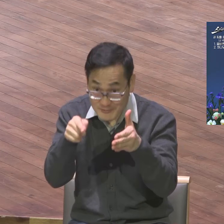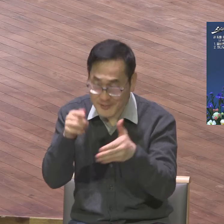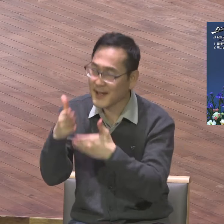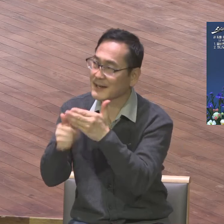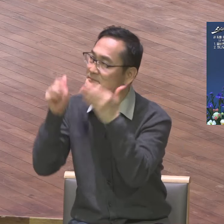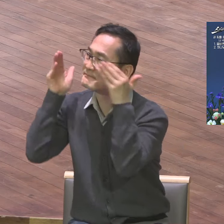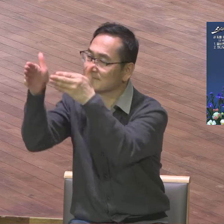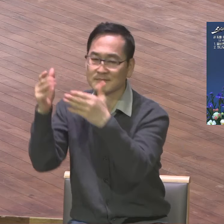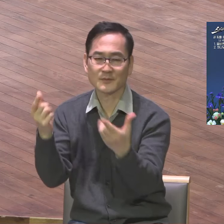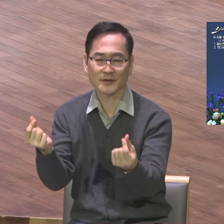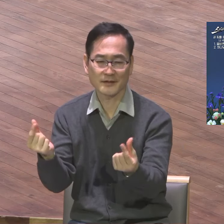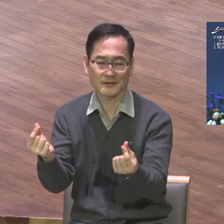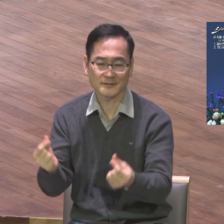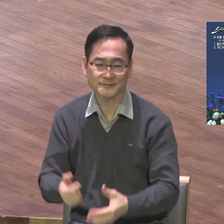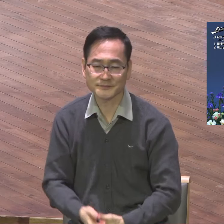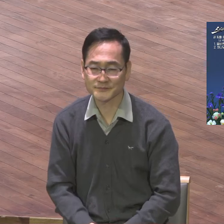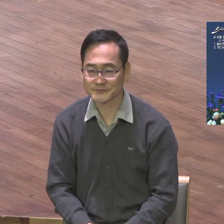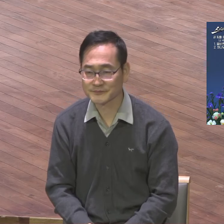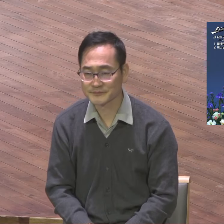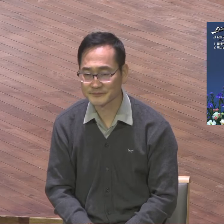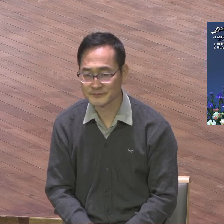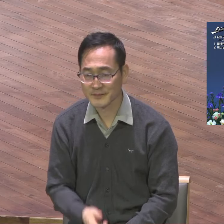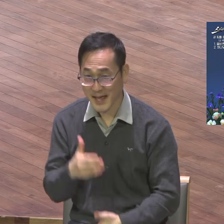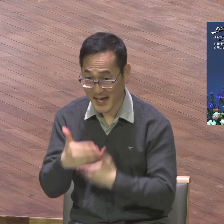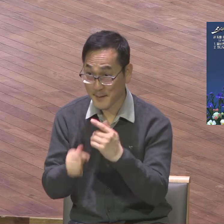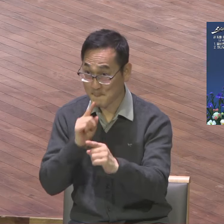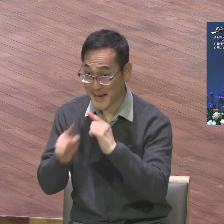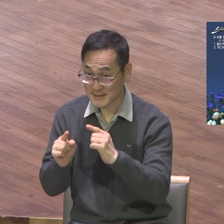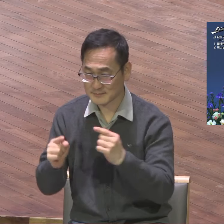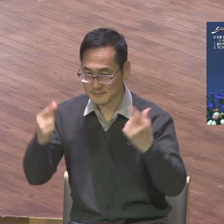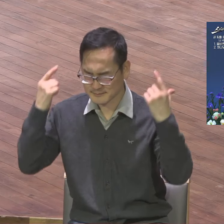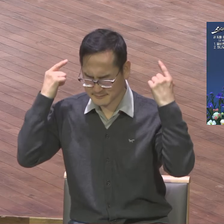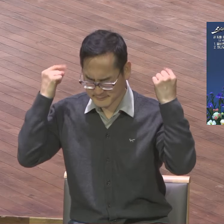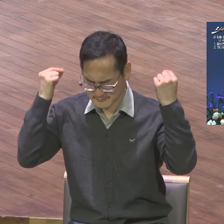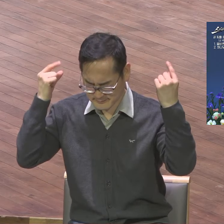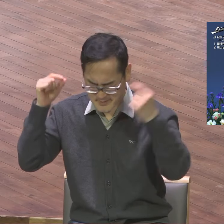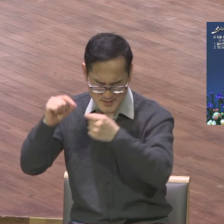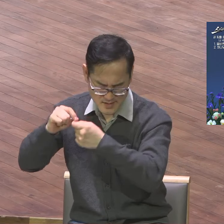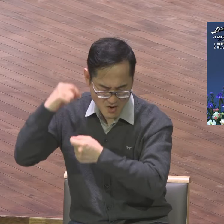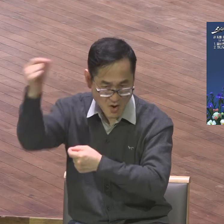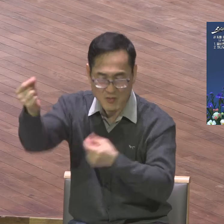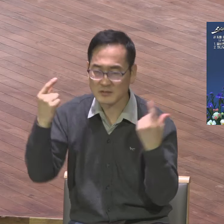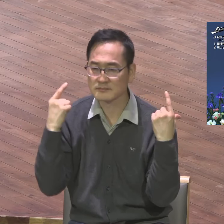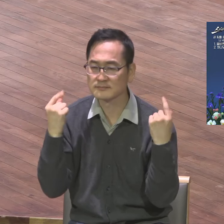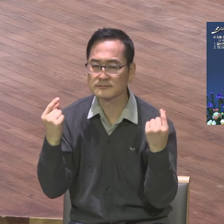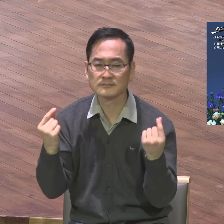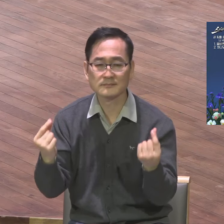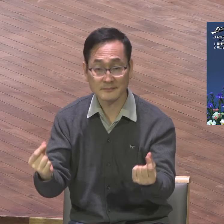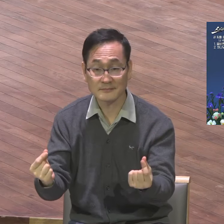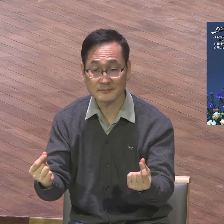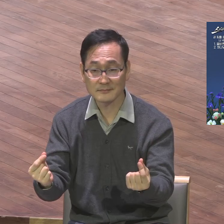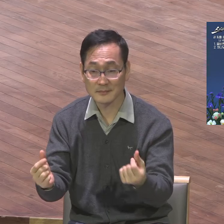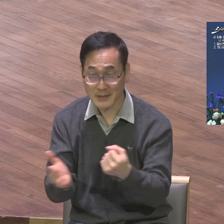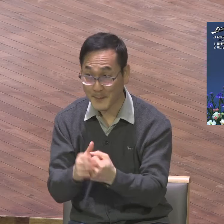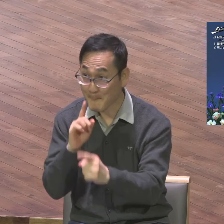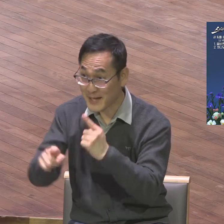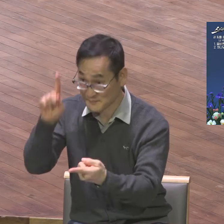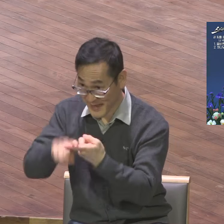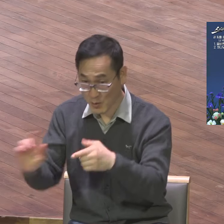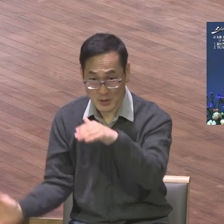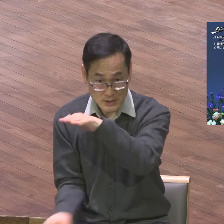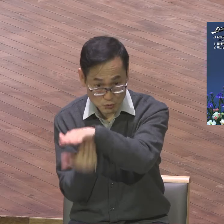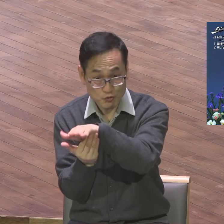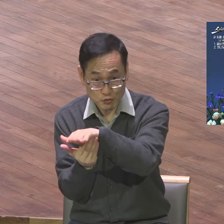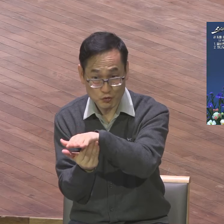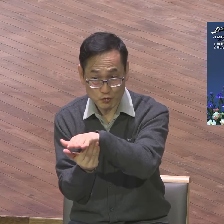잡고 하나님의 말씀은 어제나 오늘이나 영원토록 동일하기 때문에 반드시 성취되기 때문에